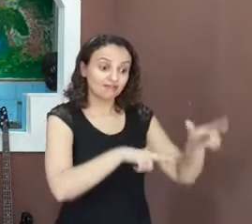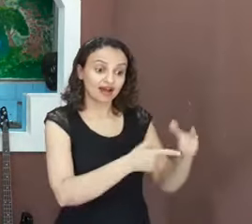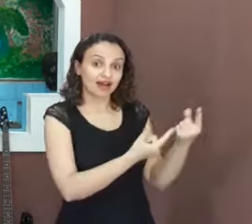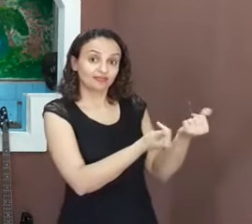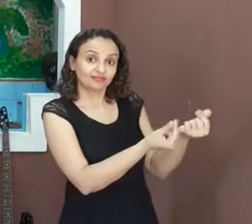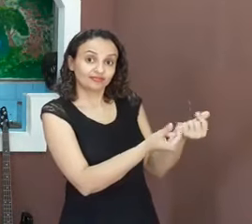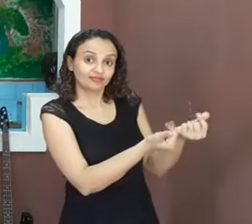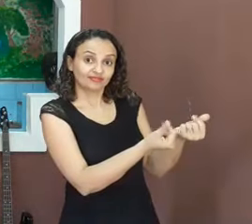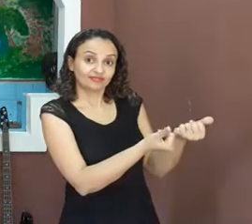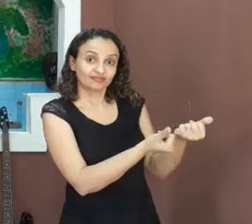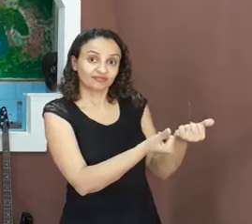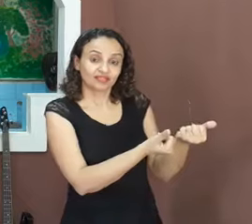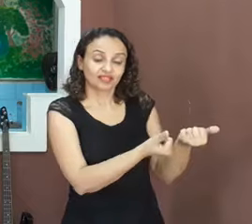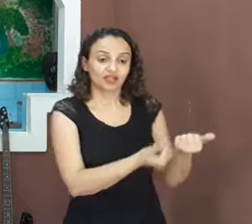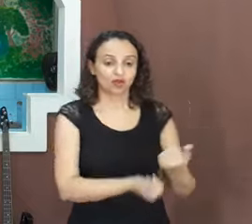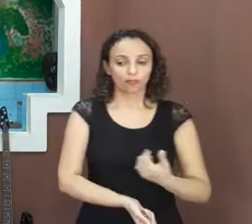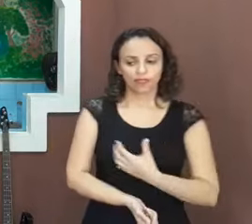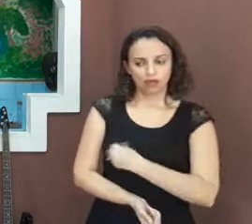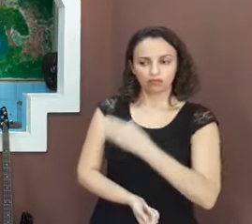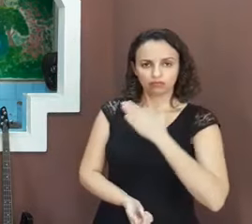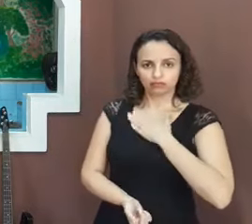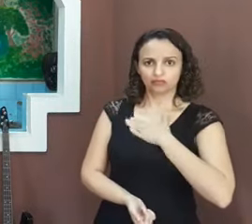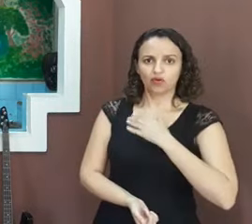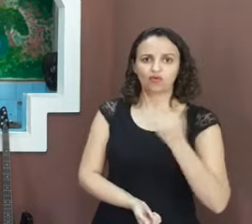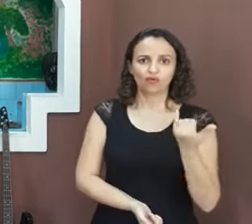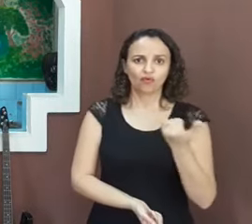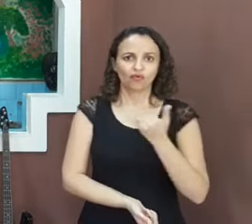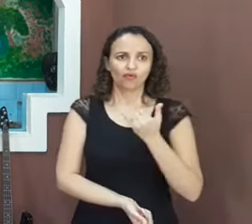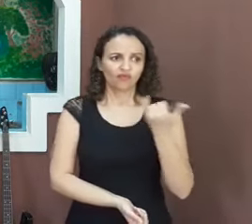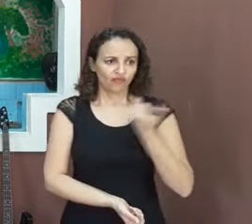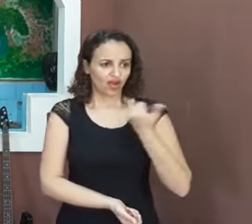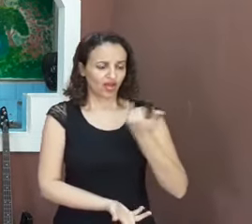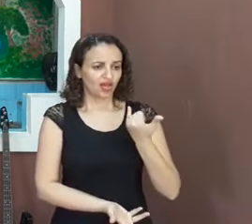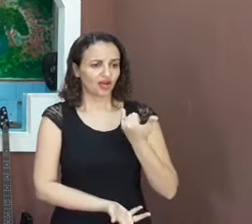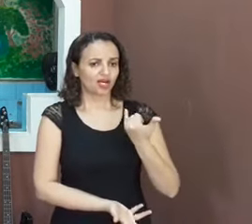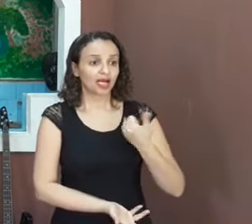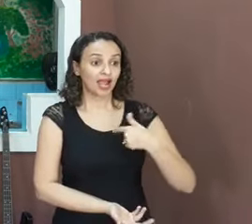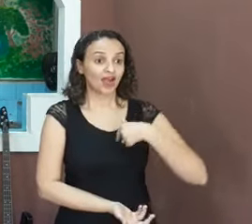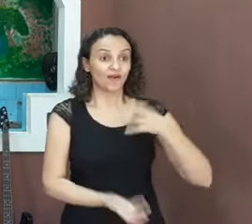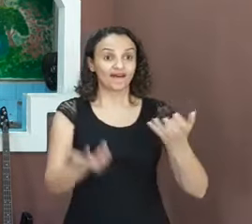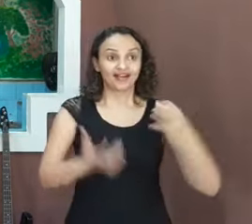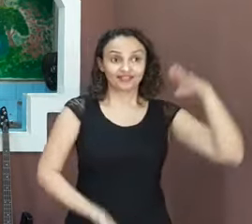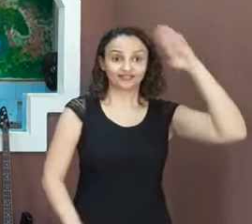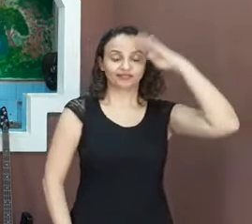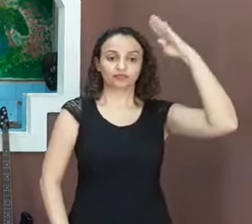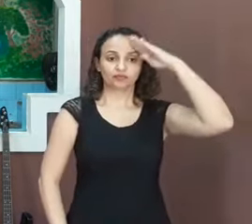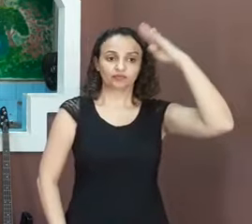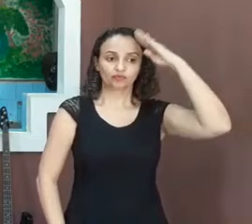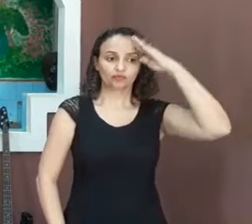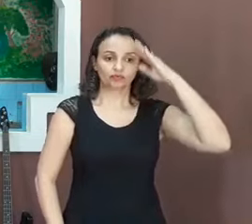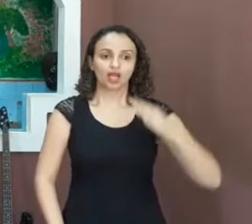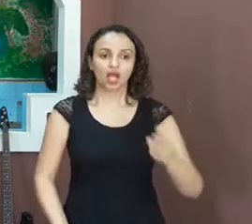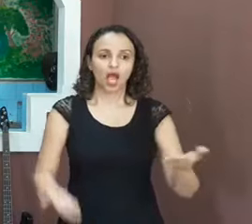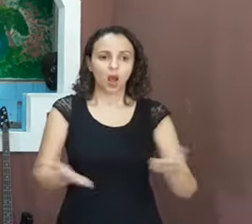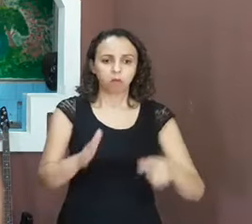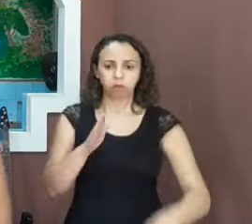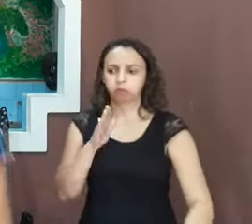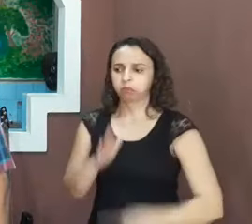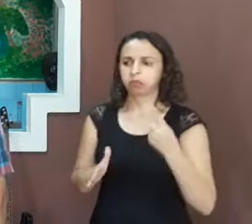para o exército. Eu falei: que bom. Já a primeira missão. Recruta, arruma tua cama.